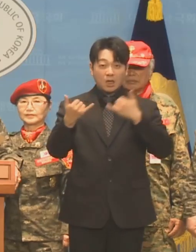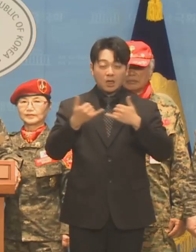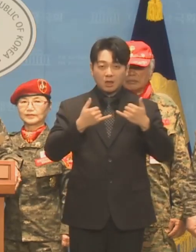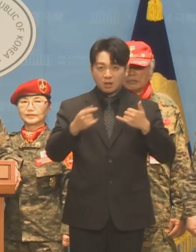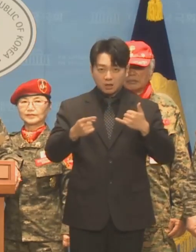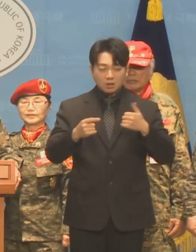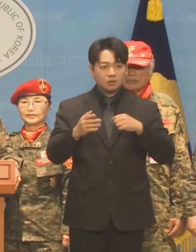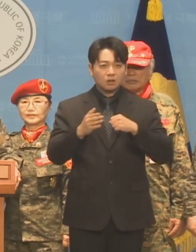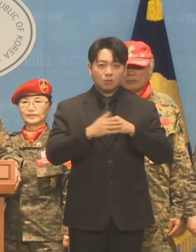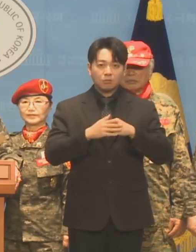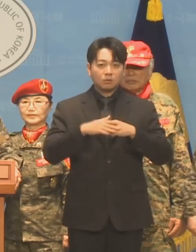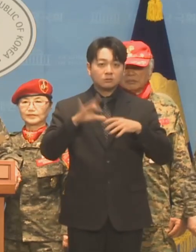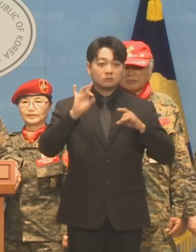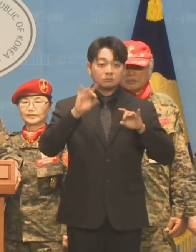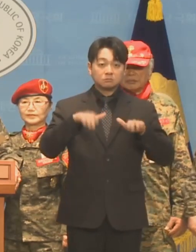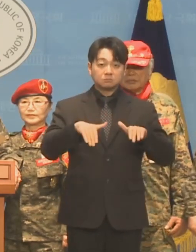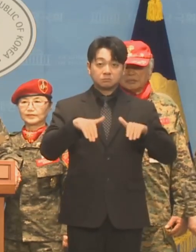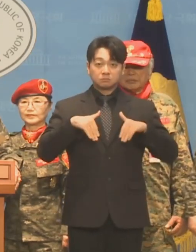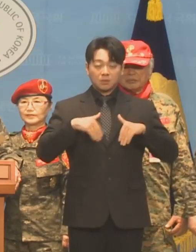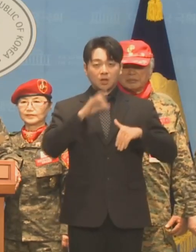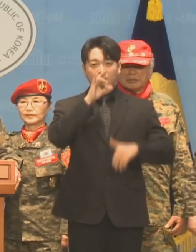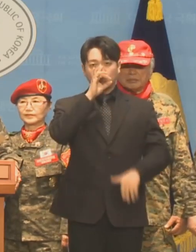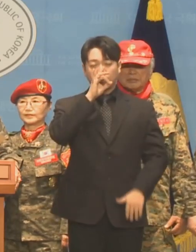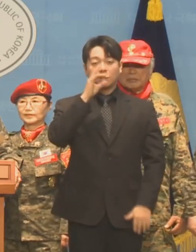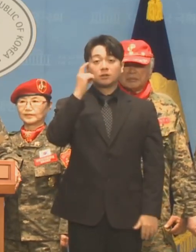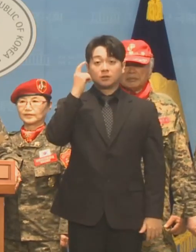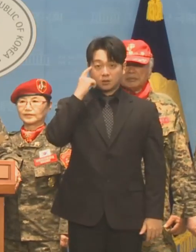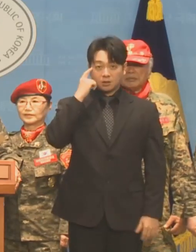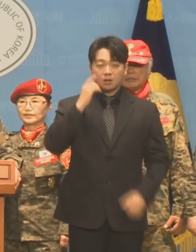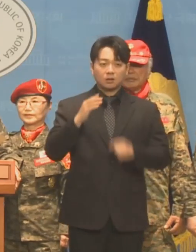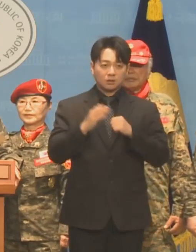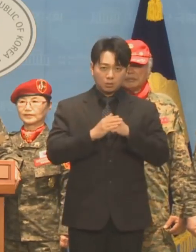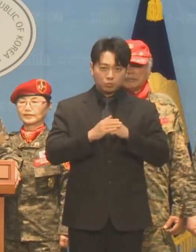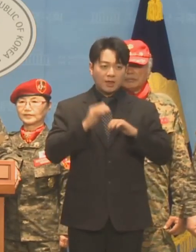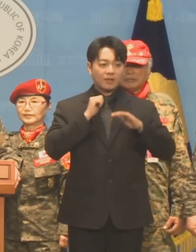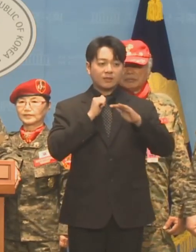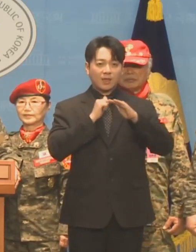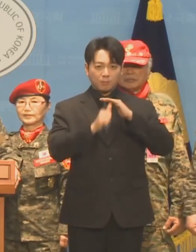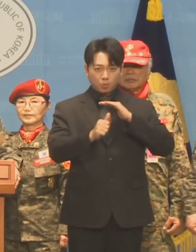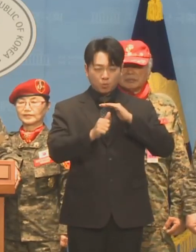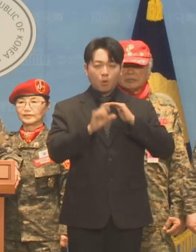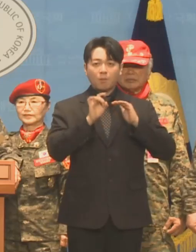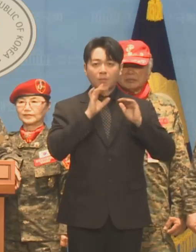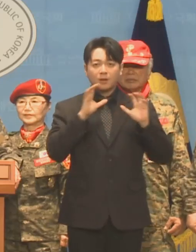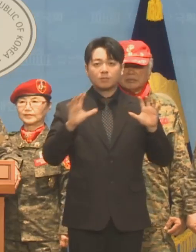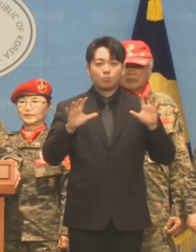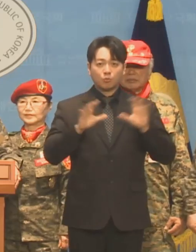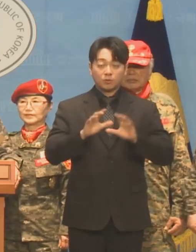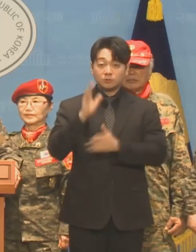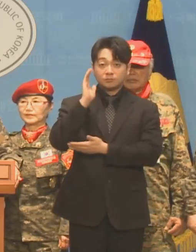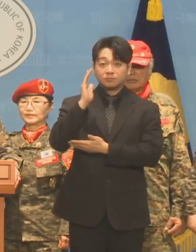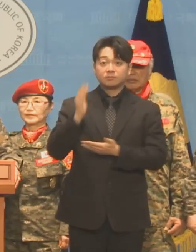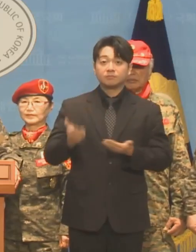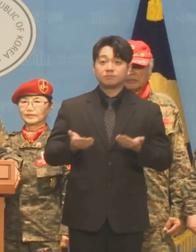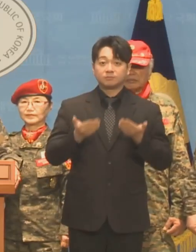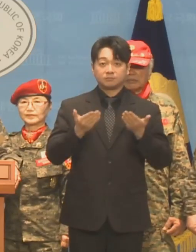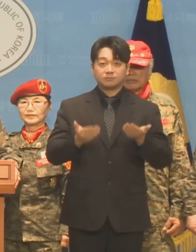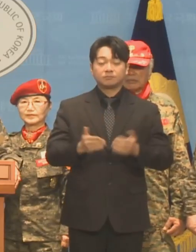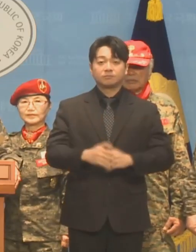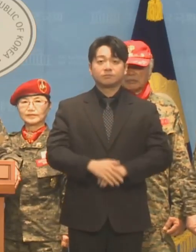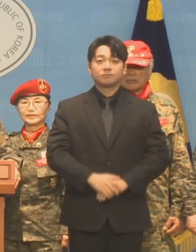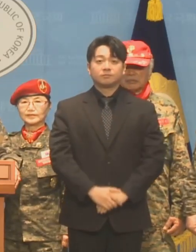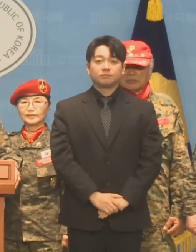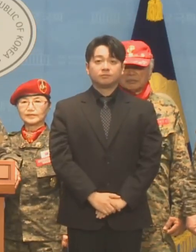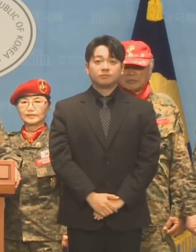해서 저희들이 대표적으로 오늘 나와서 기자회견을 하게 된다는 것을